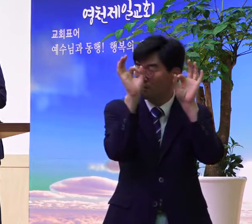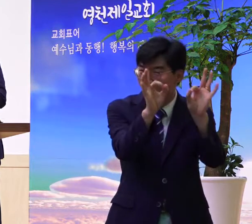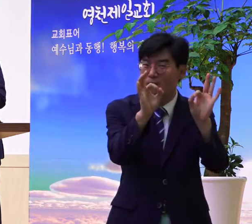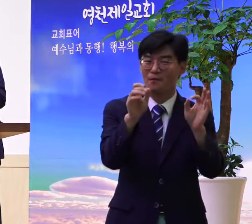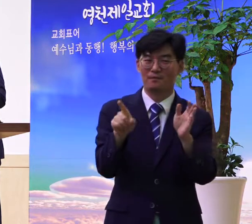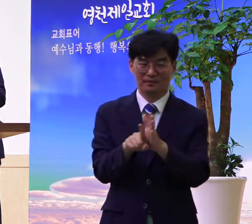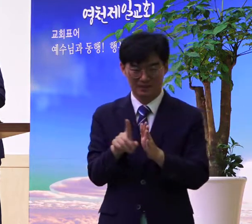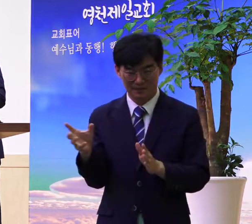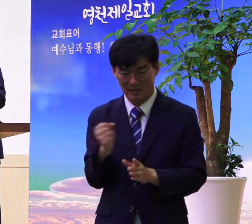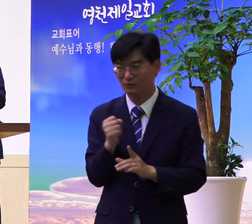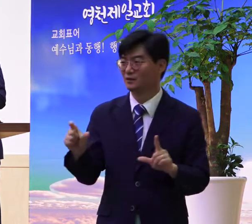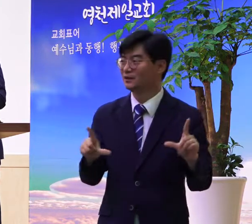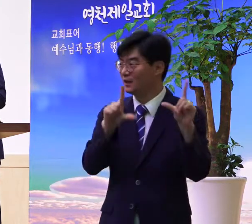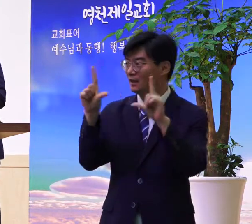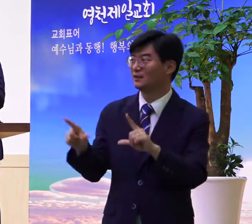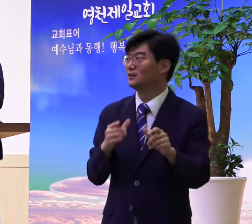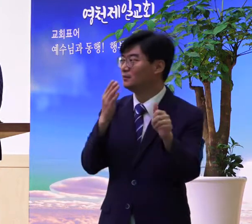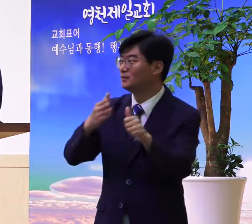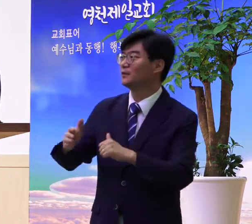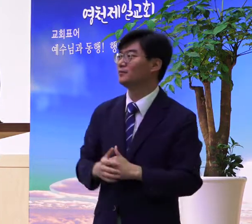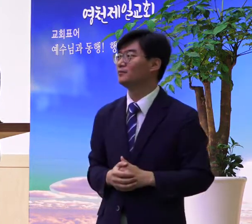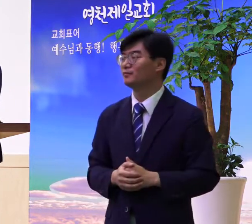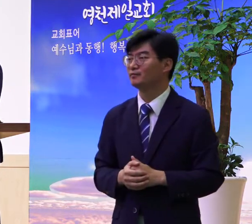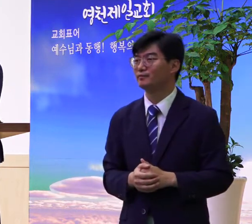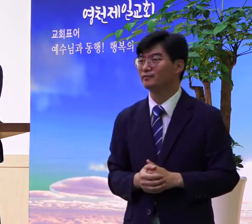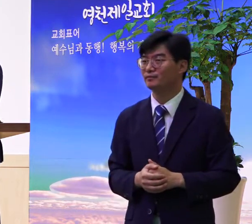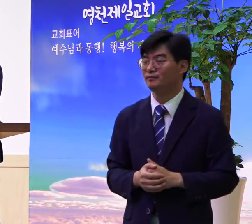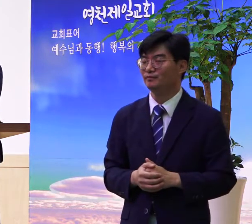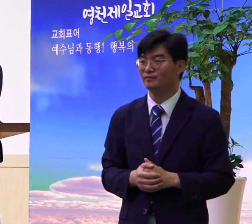여러분, 비행기 조종사 파일럿이 비행기를